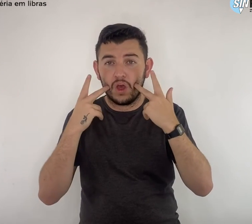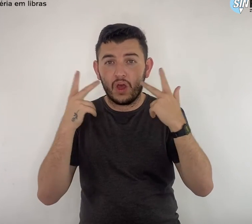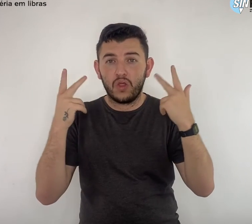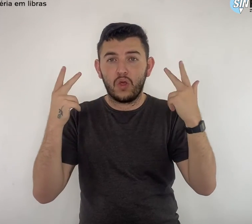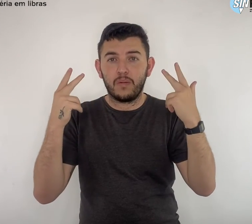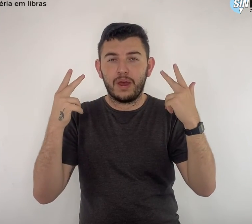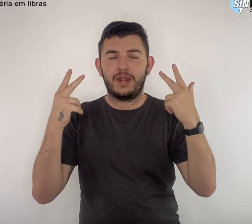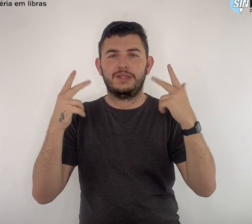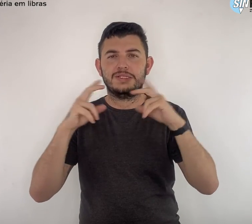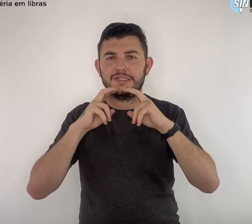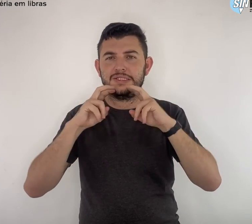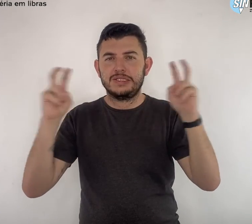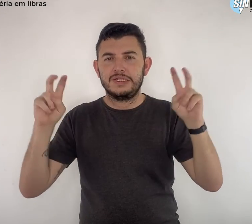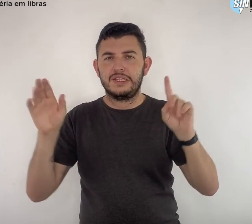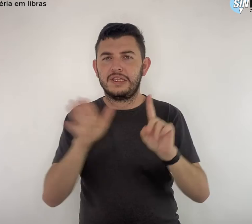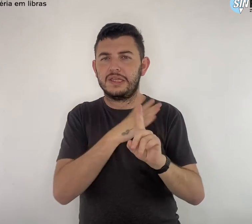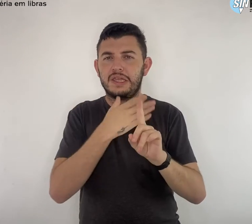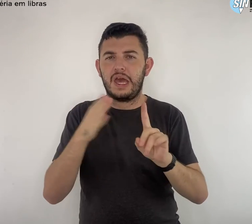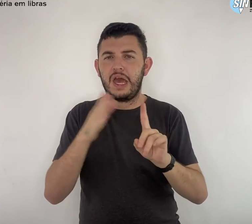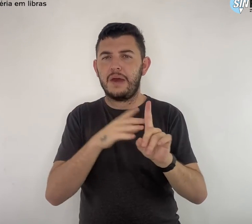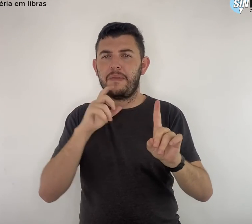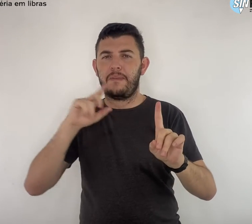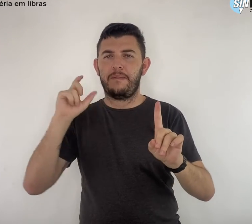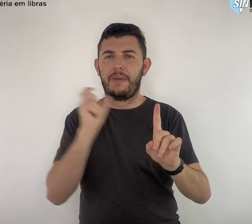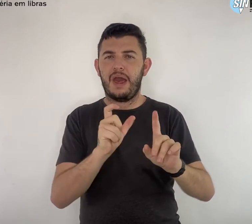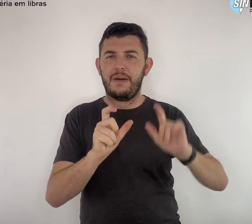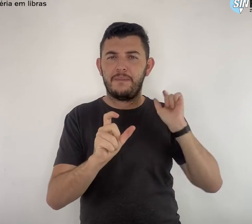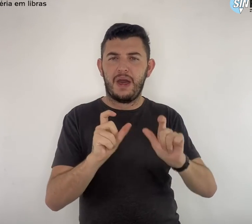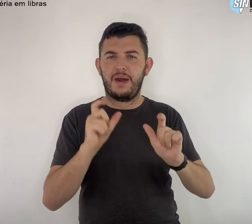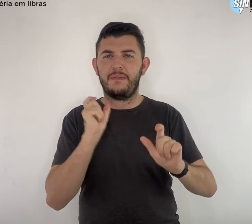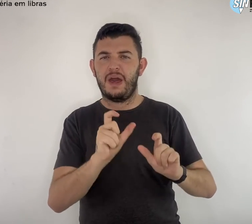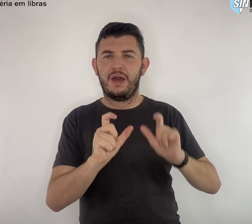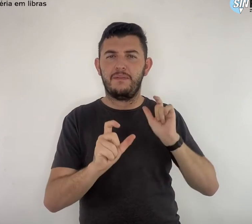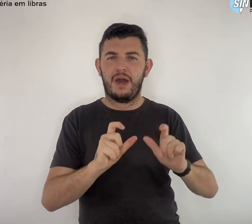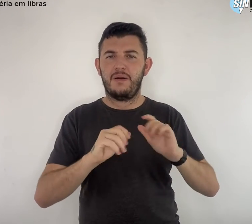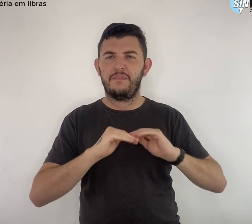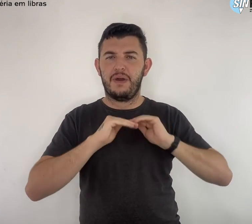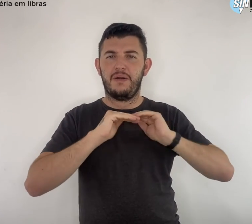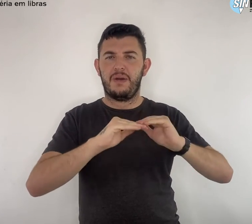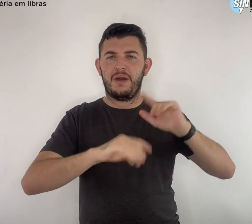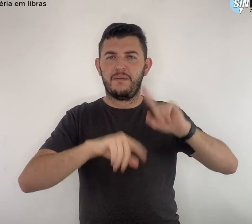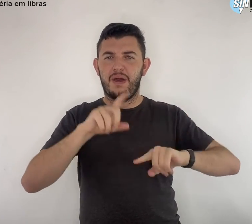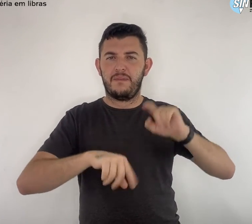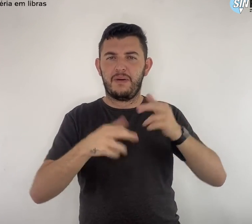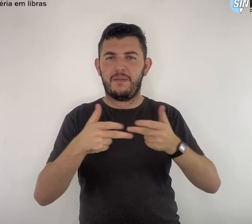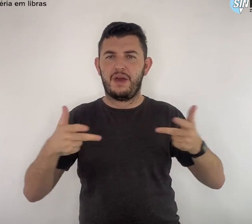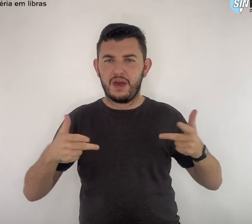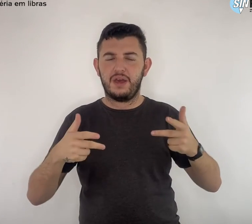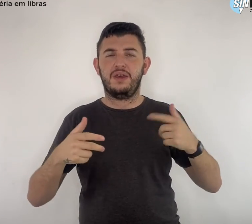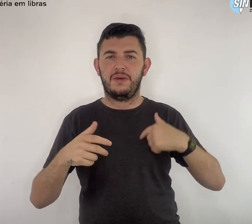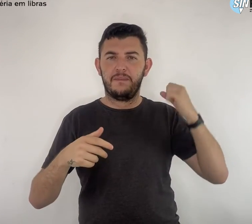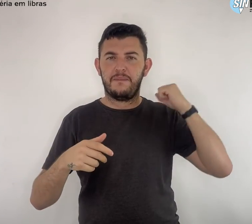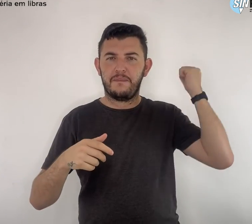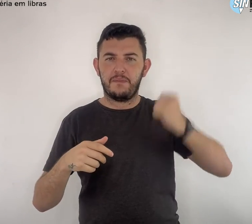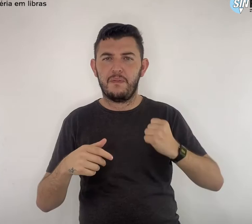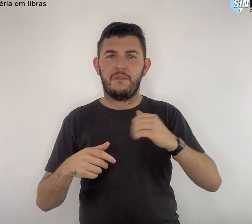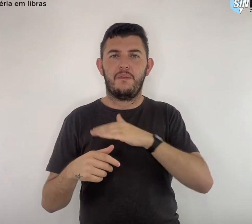tenta normalizar gritos, tapas, xingamentos e tantas outras coisas que ferem a gente